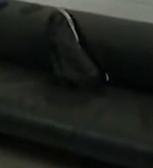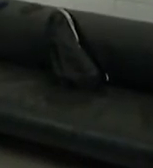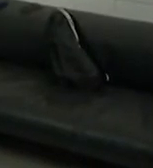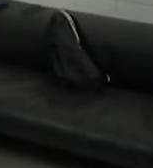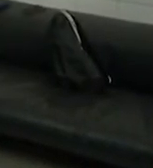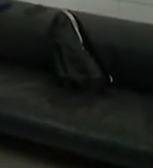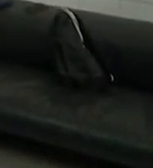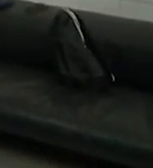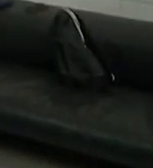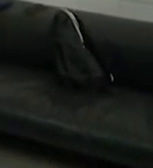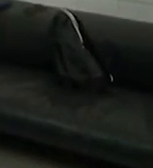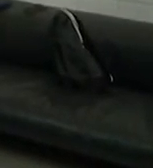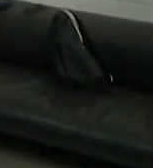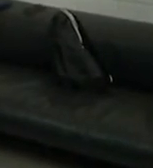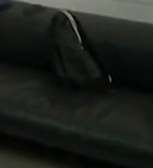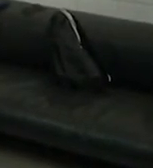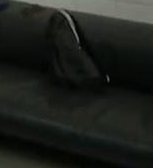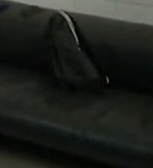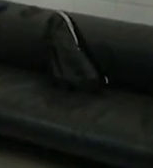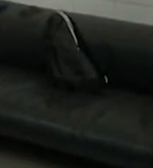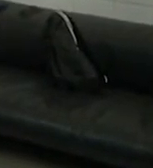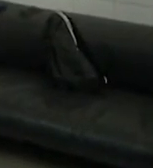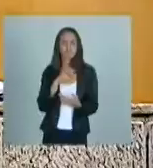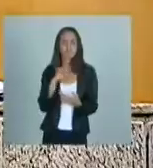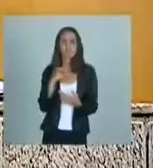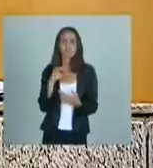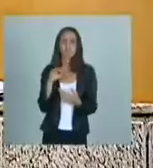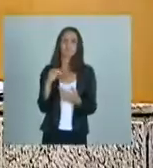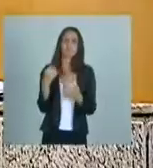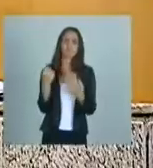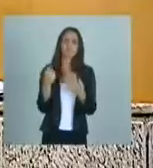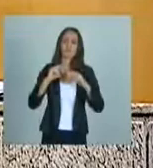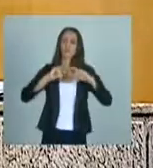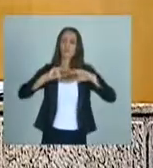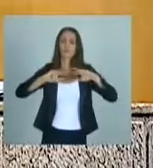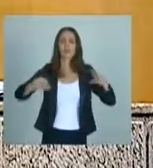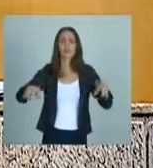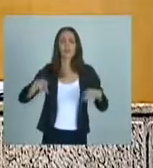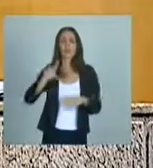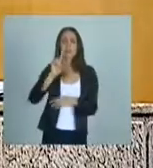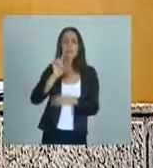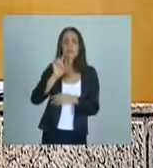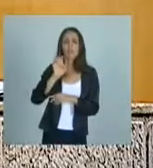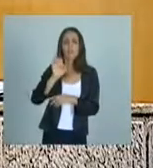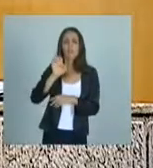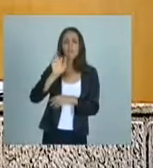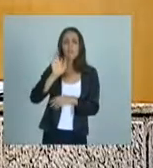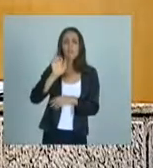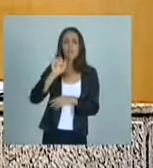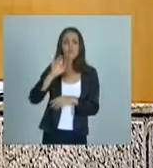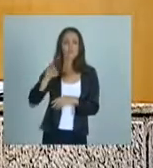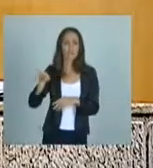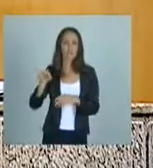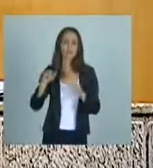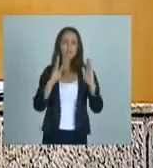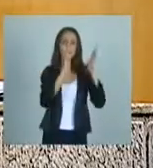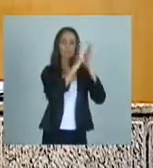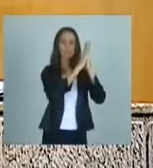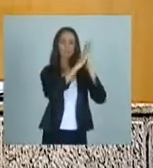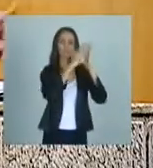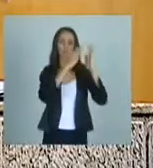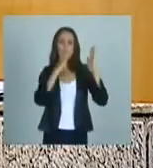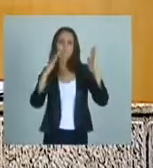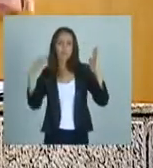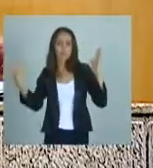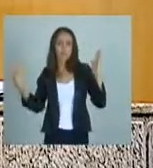língua brasileira de sinais usada pelos surdos. O presidente da mesa diretora, deputado Eric Musso, citou em discurso